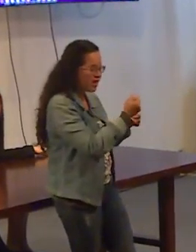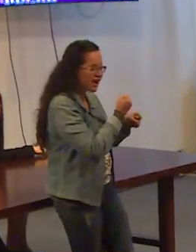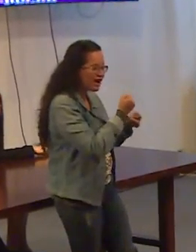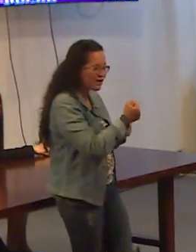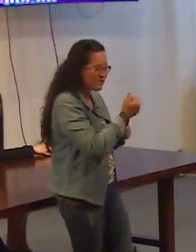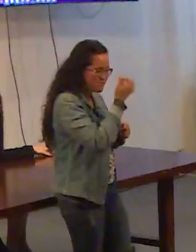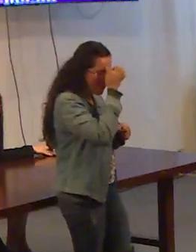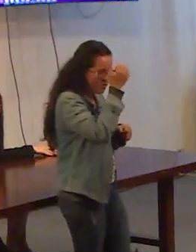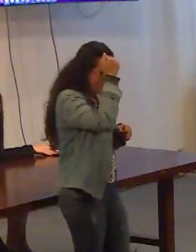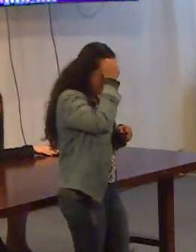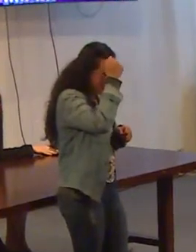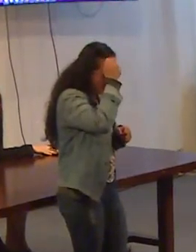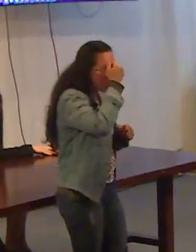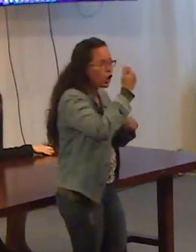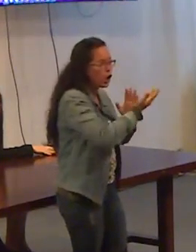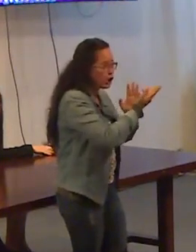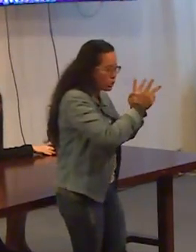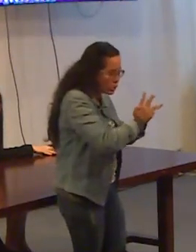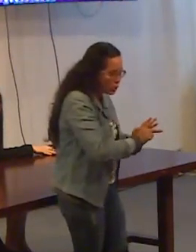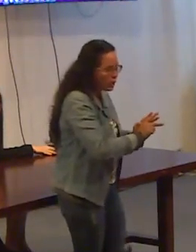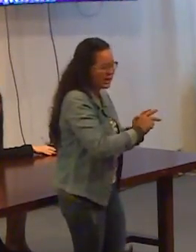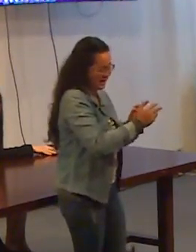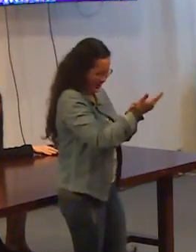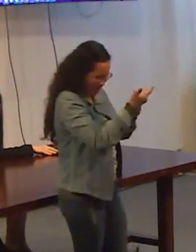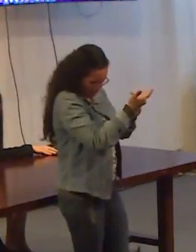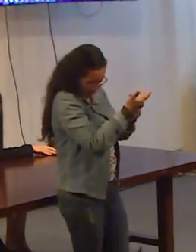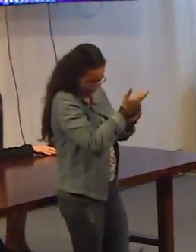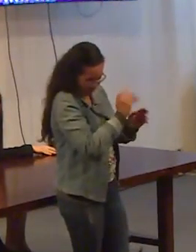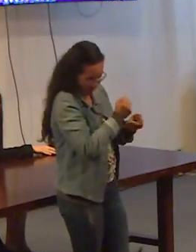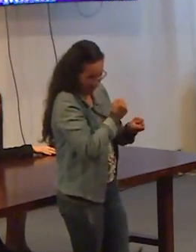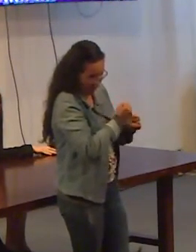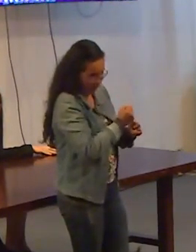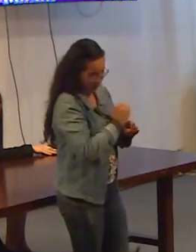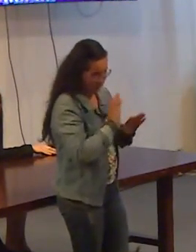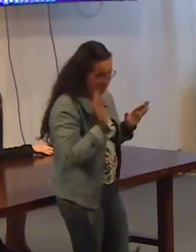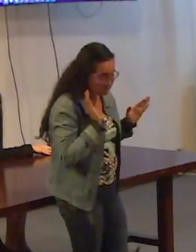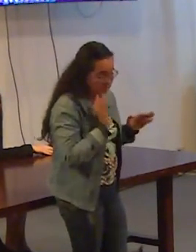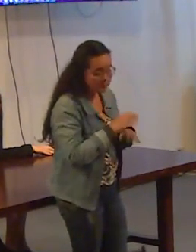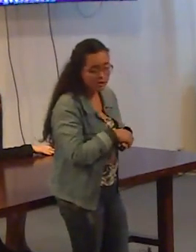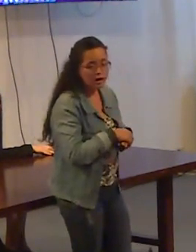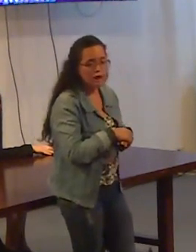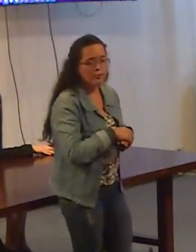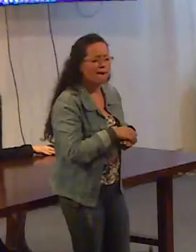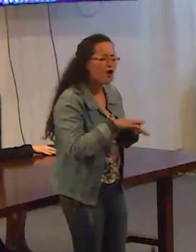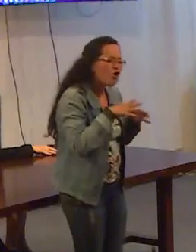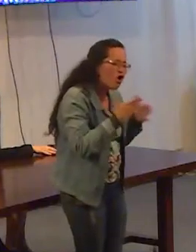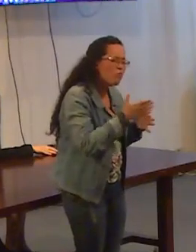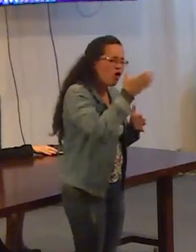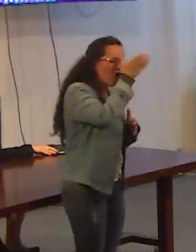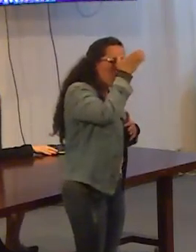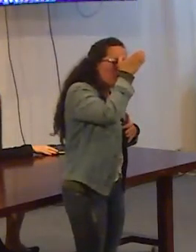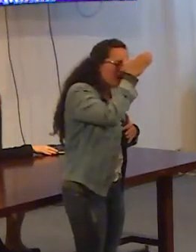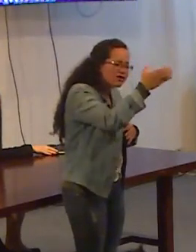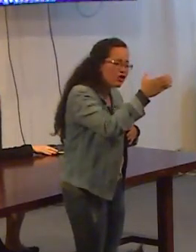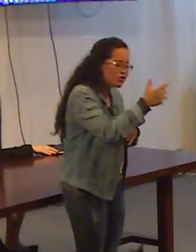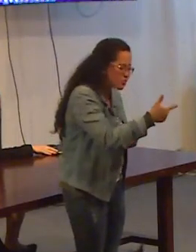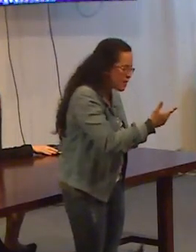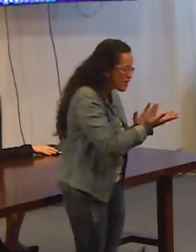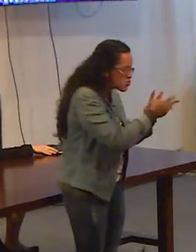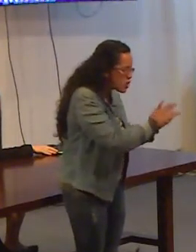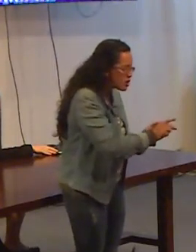también con los estudiantes acerca del arte. Inicialmente, ¿cómo era esa concepción que tenían los jóvenes del